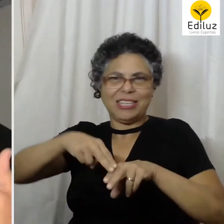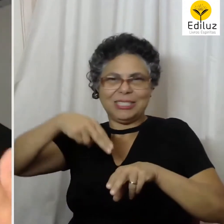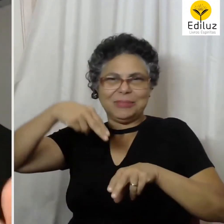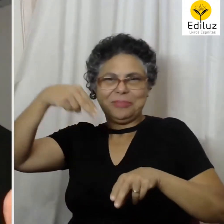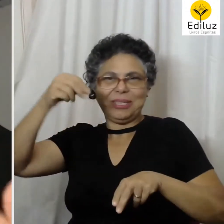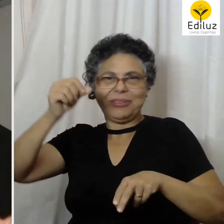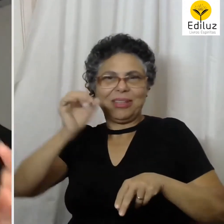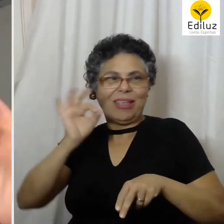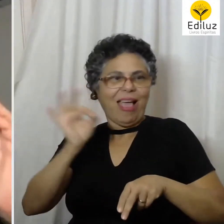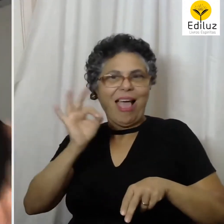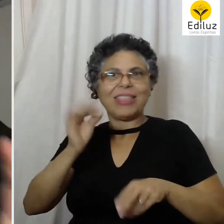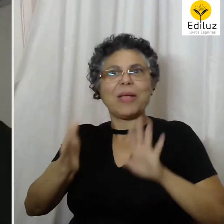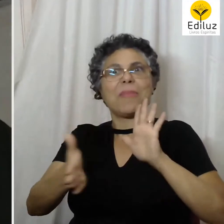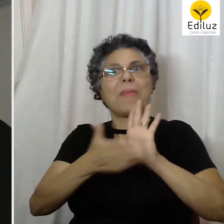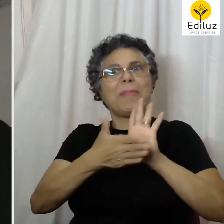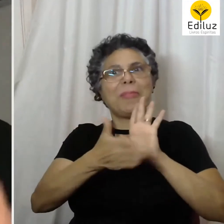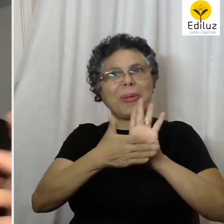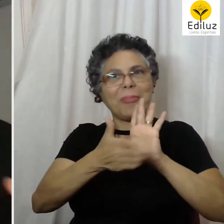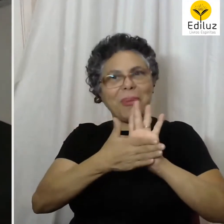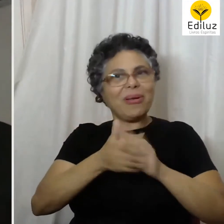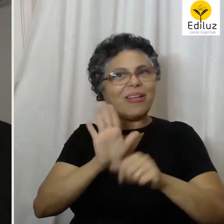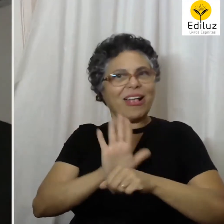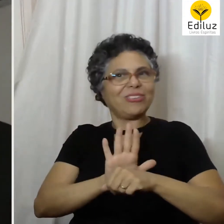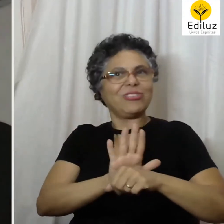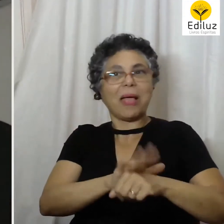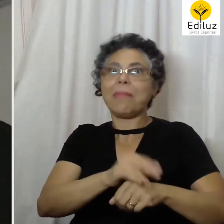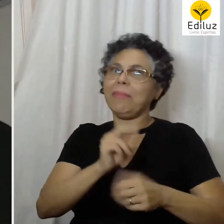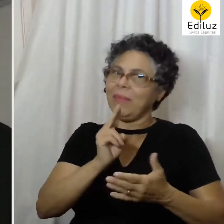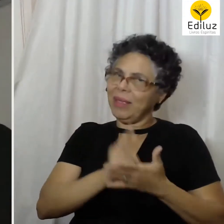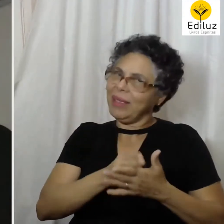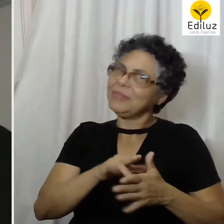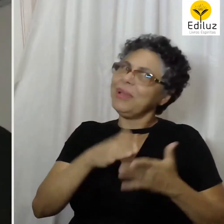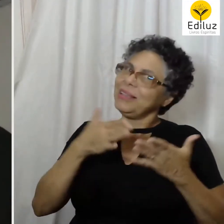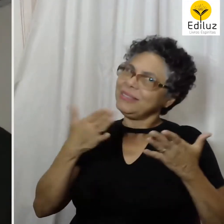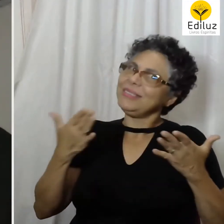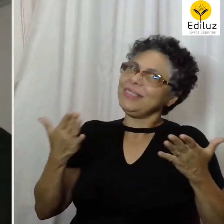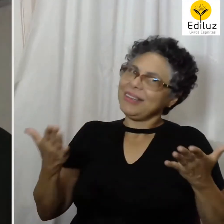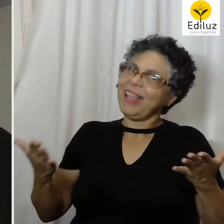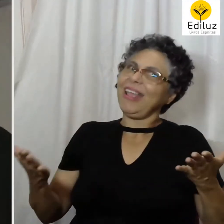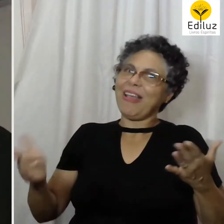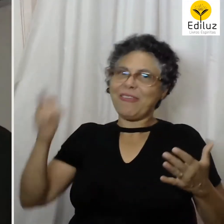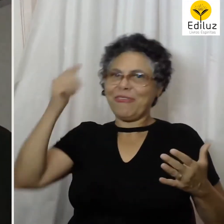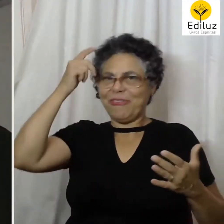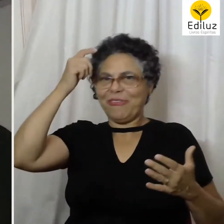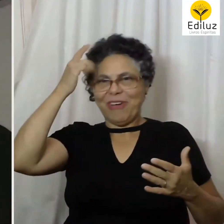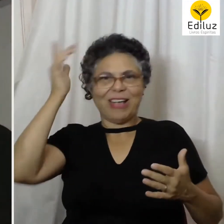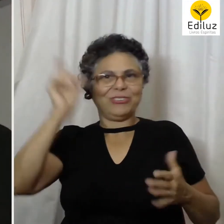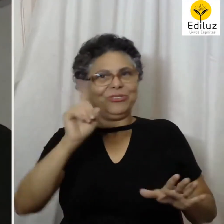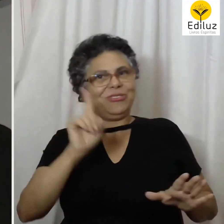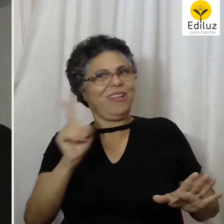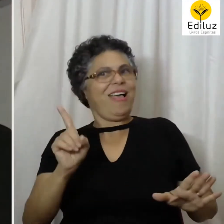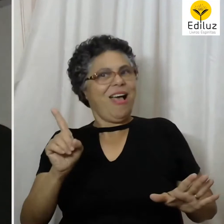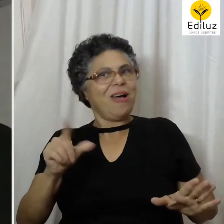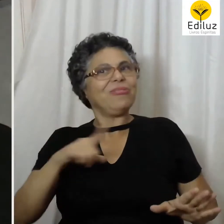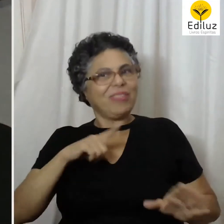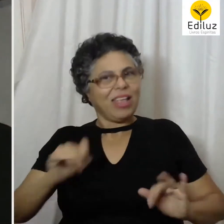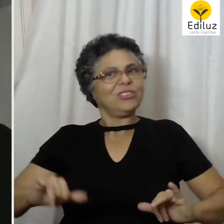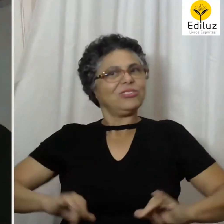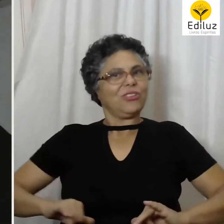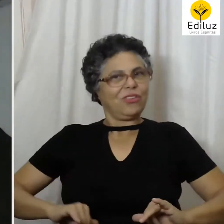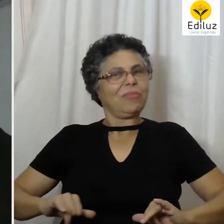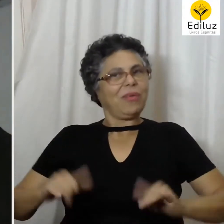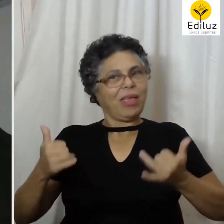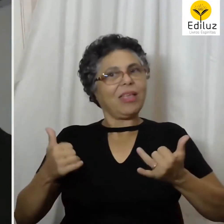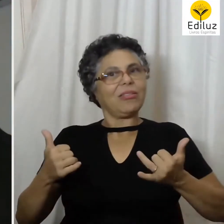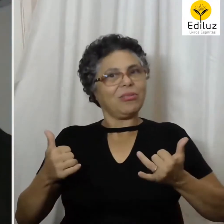encarnam com o propósito de auxiliar. Mesmo assim, não anula, invalida o sofrimento. Eles